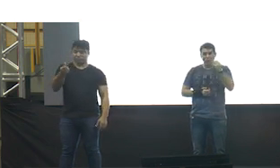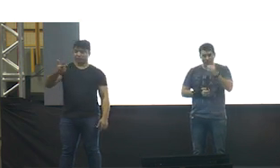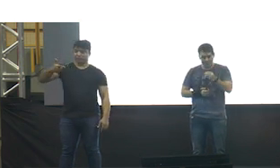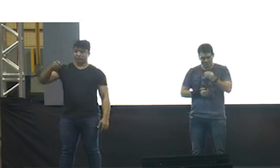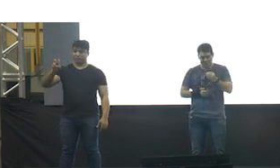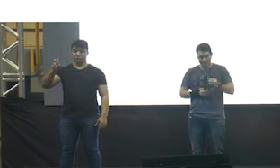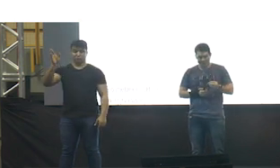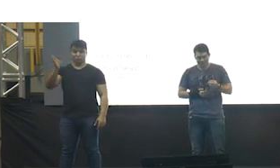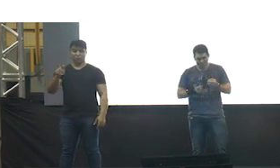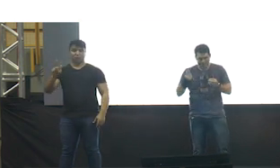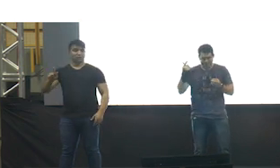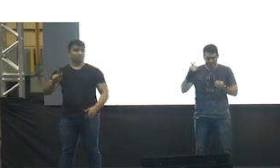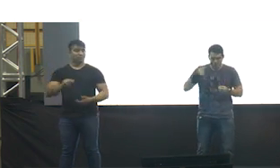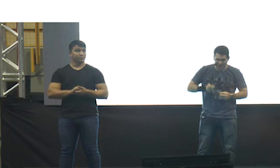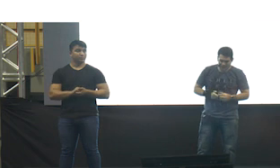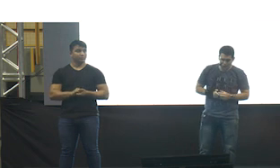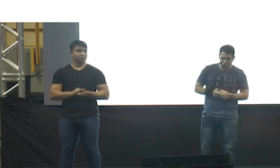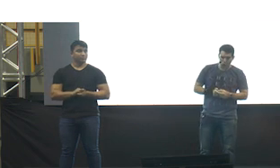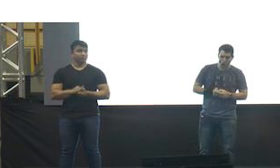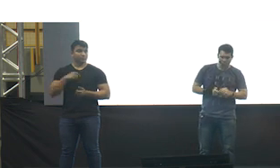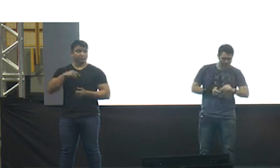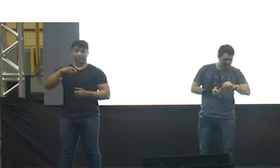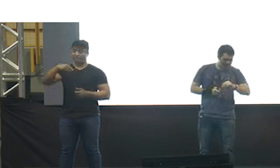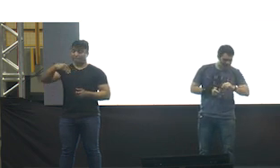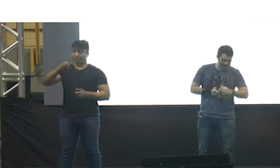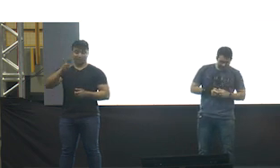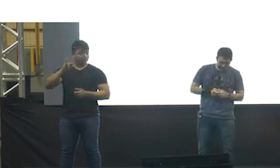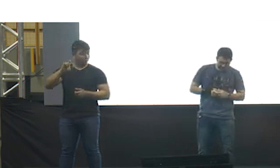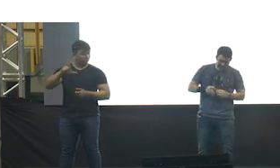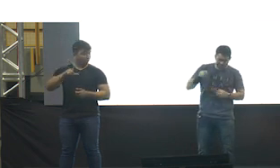55,625 por grama. Para o metanol,